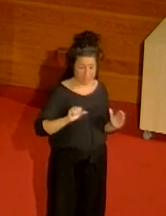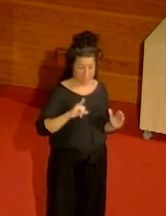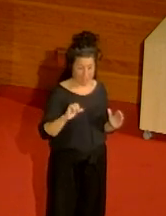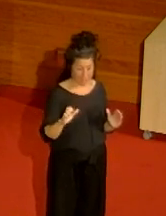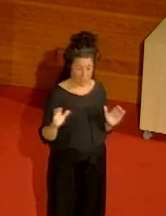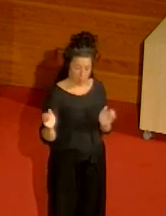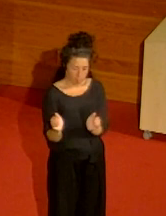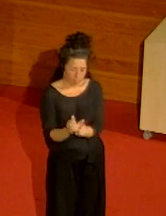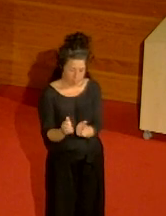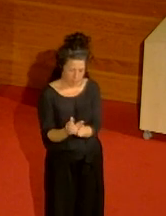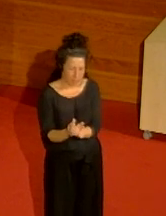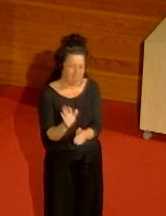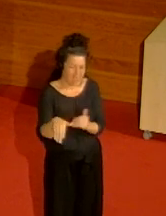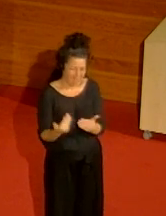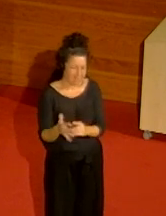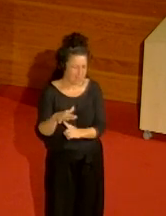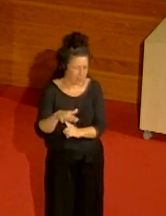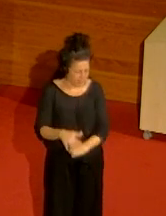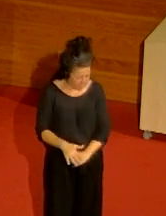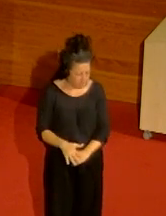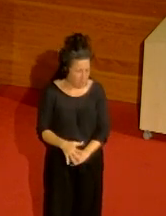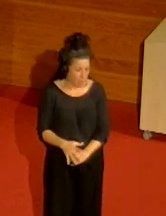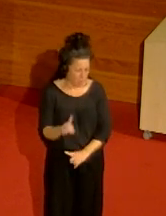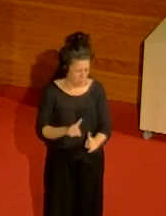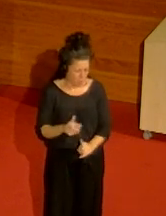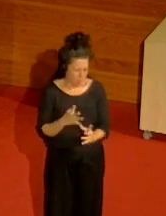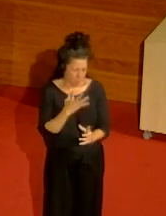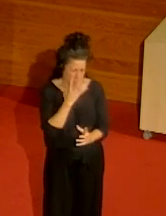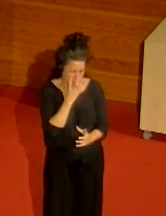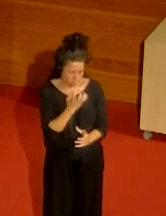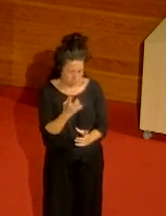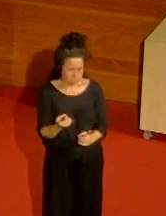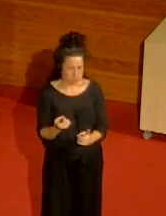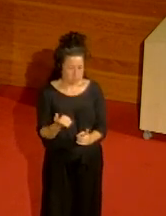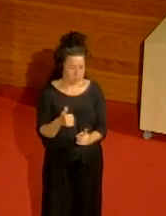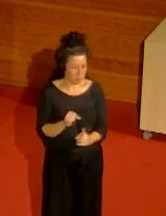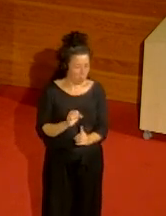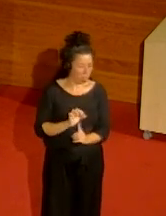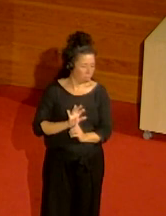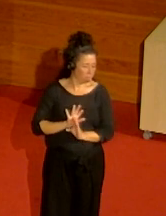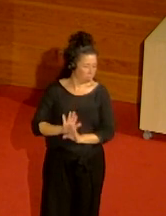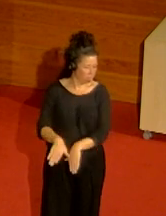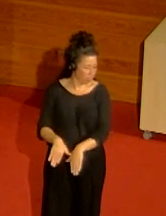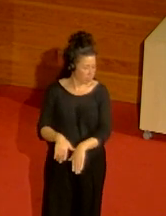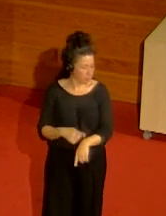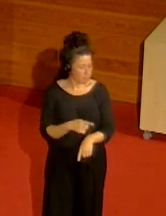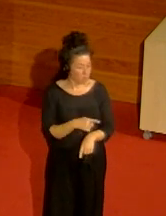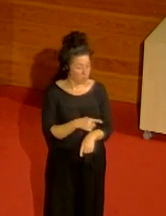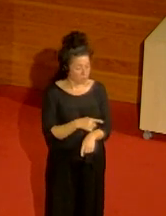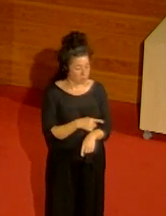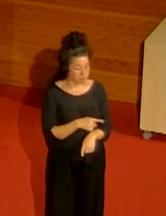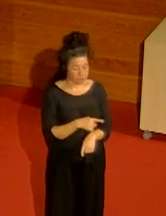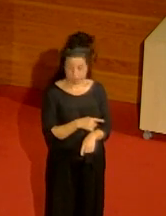solían estar incluso discriminados había un serio problema de discriminación Entonces como rechazo a esa clase dirigente de izquierdas acabaron